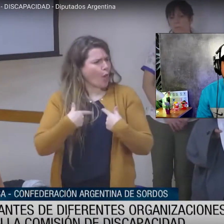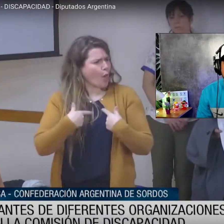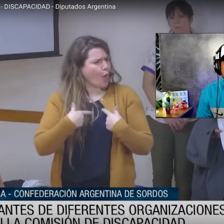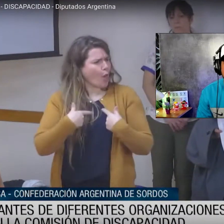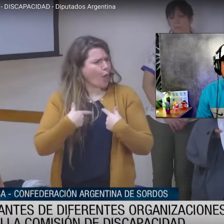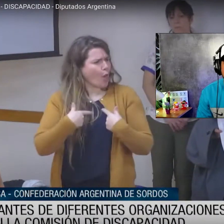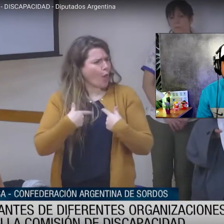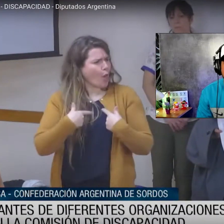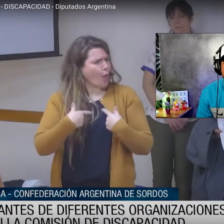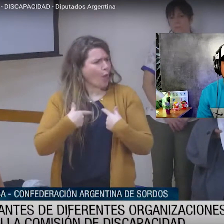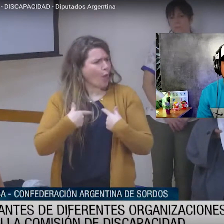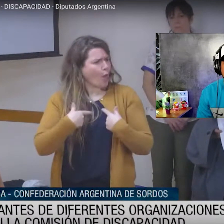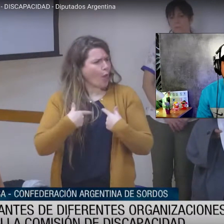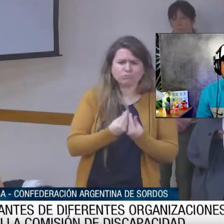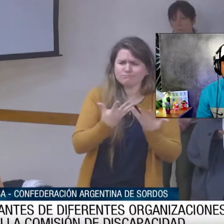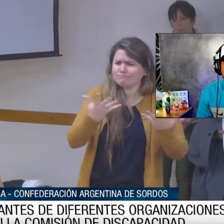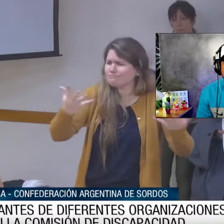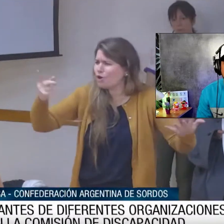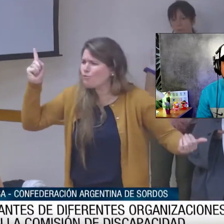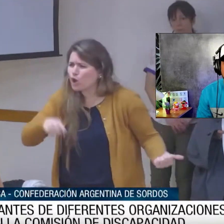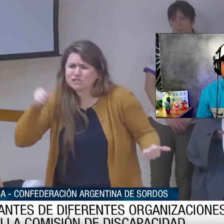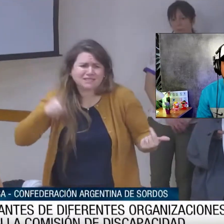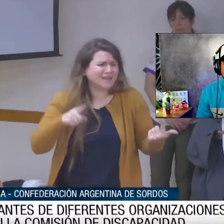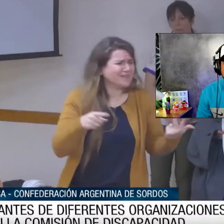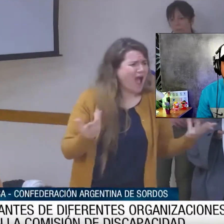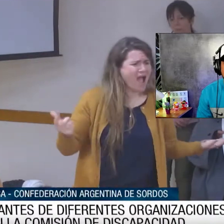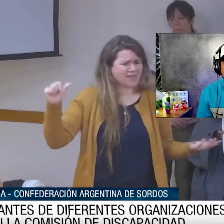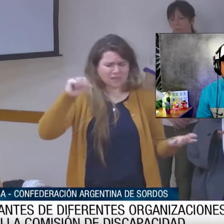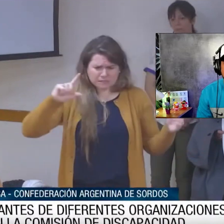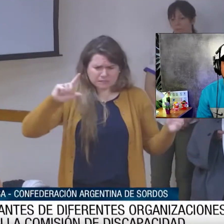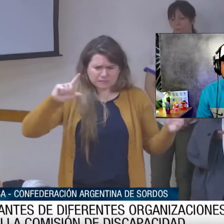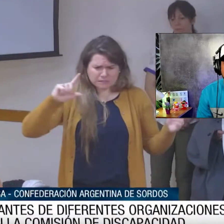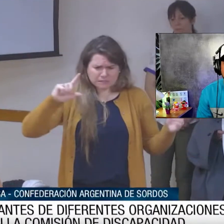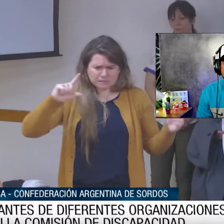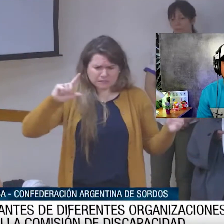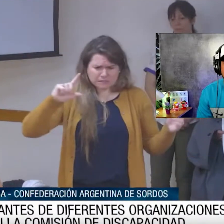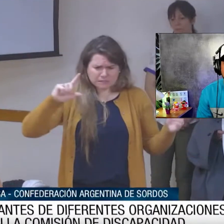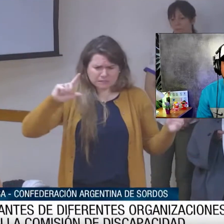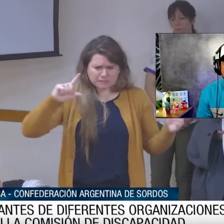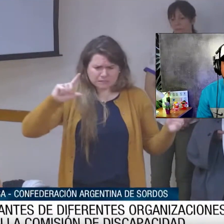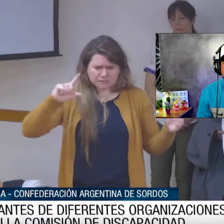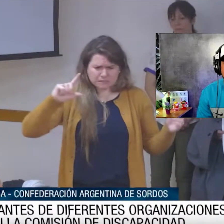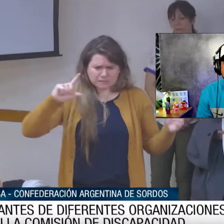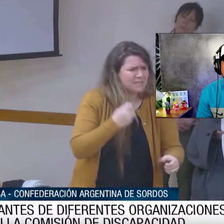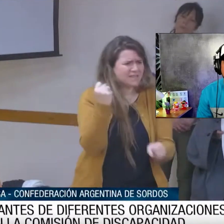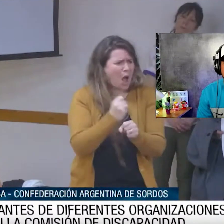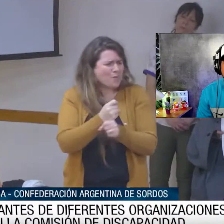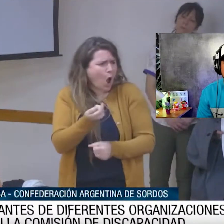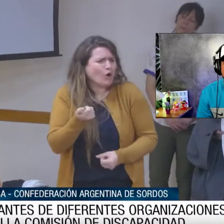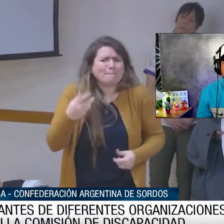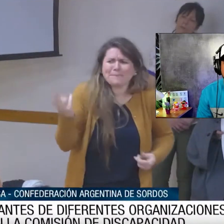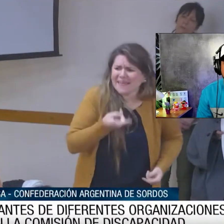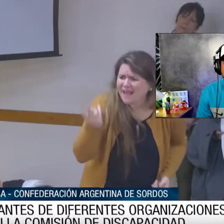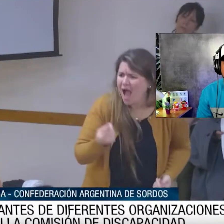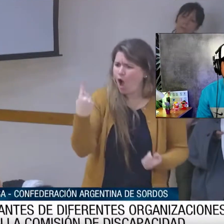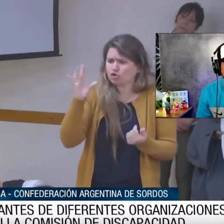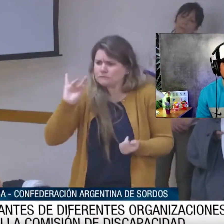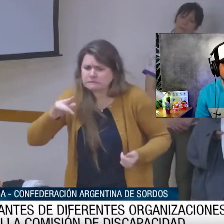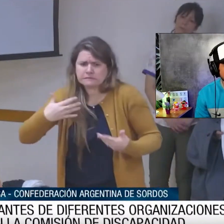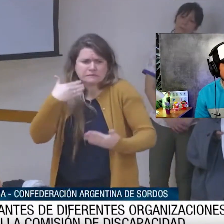información, no contamos con accesibilidad, no contamos con una educación acorde a nuestras necesidades. No podemos avanzar en la educación,